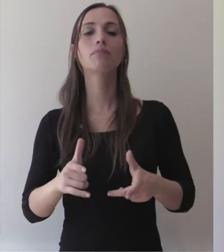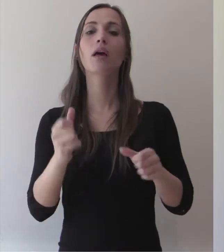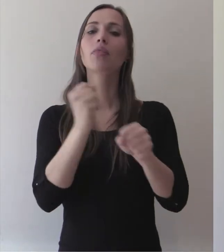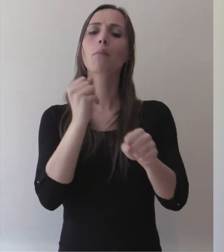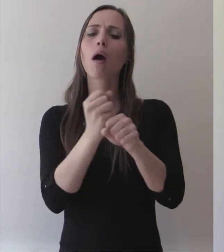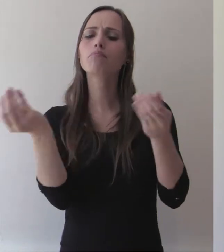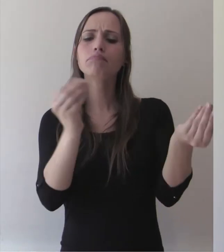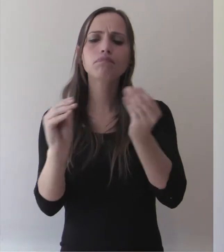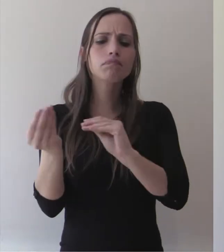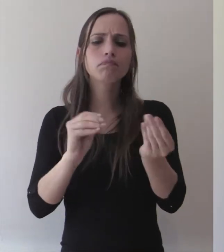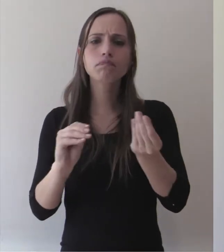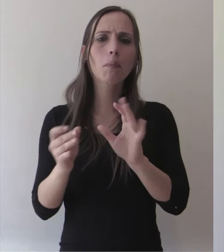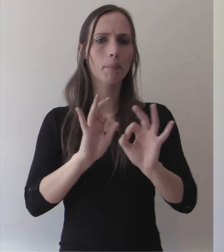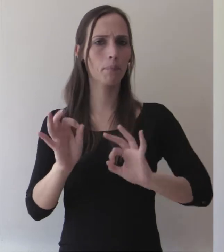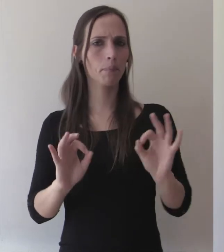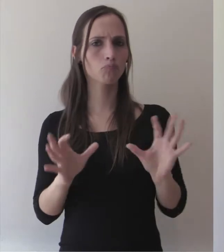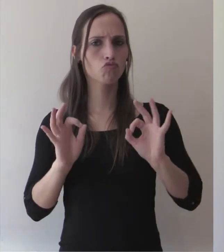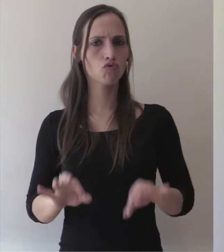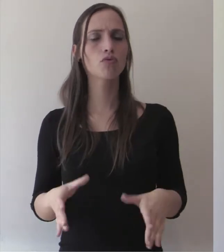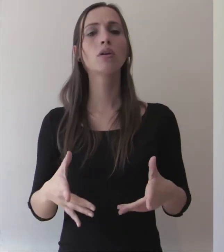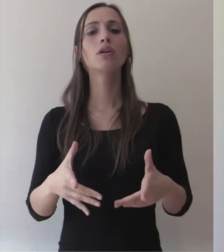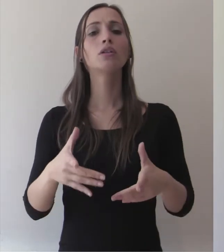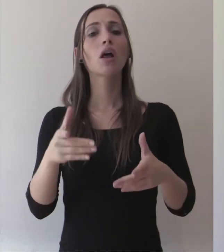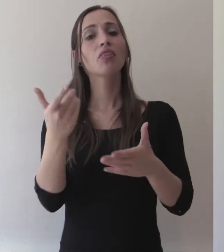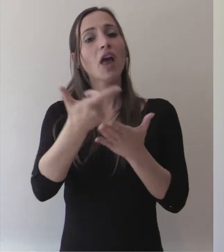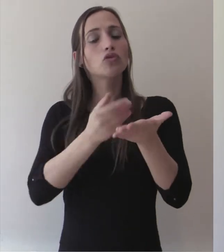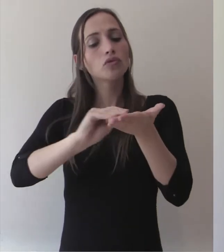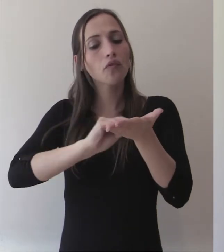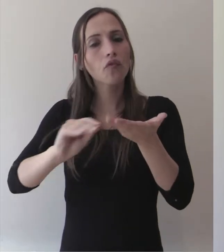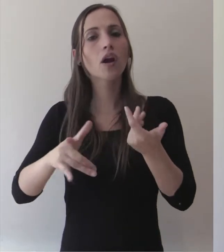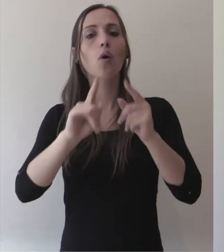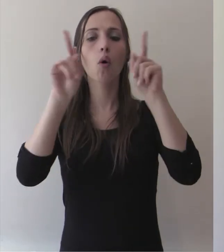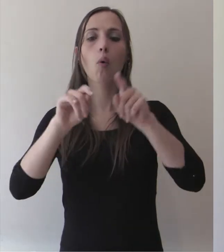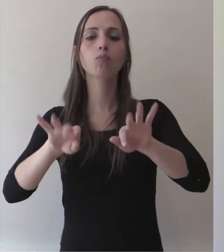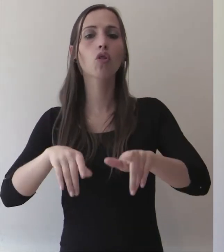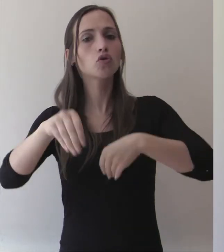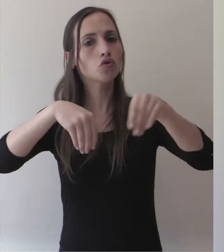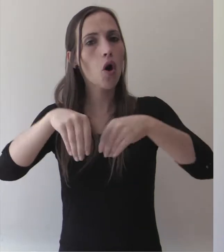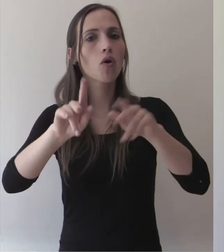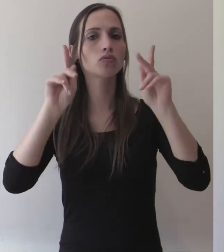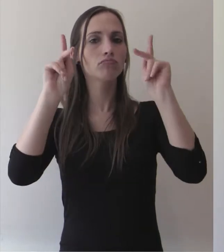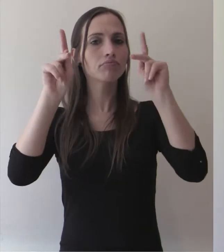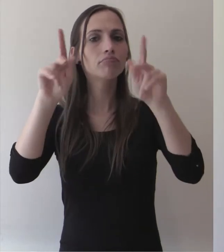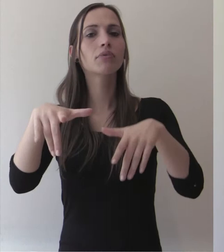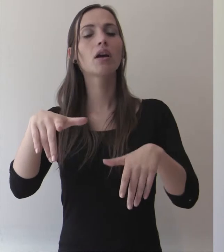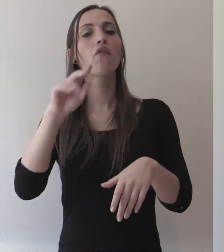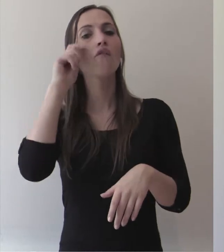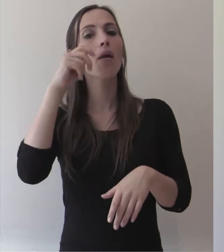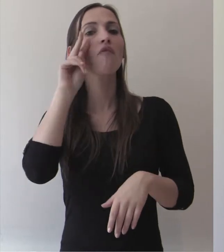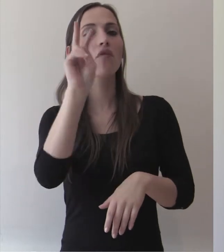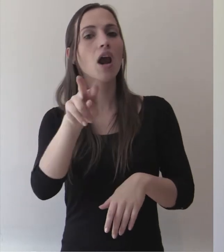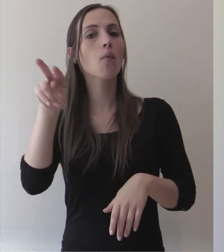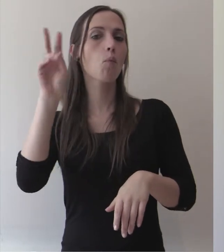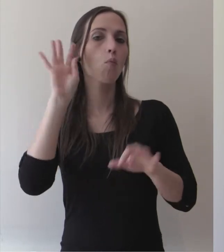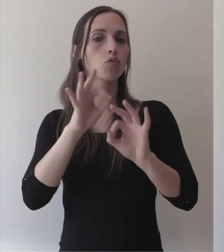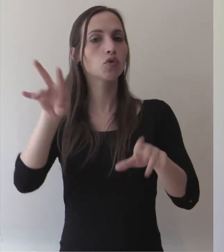preparar a apresentação de um trabalho, escrever textos e jogar no computador jogos didáticos, ver filmes, ouvir música,